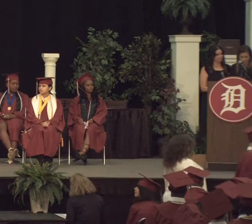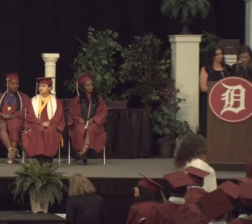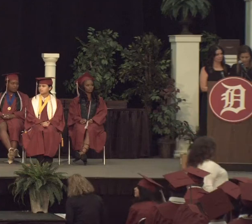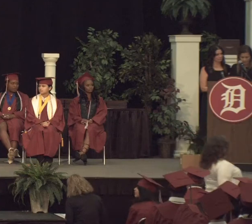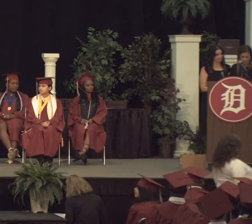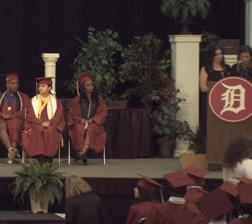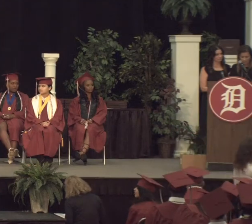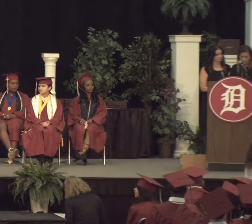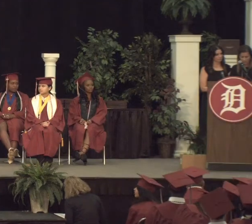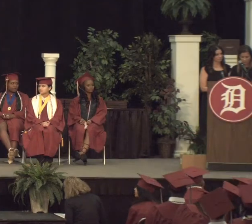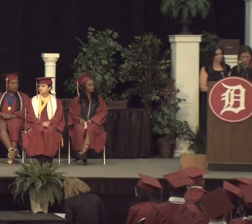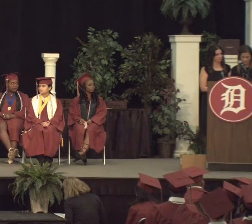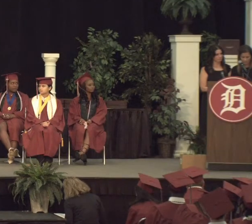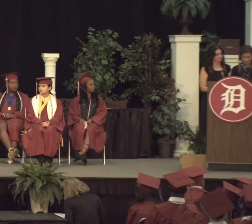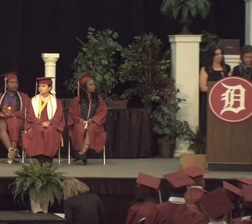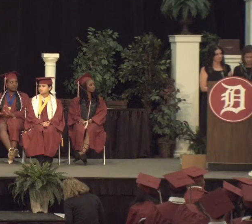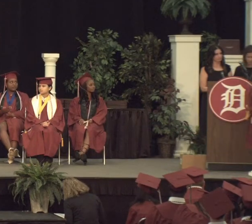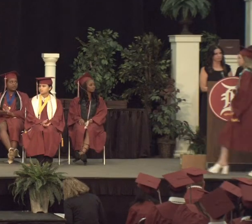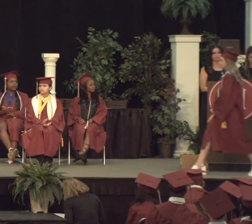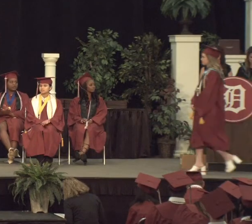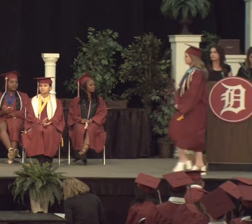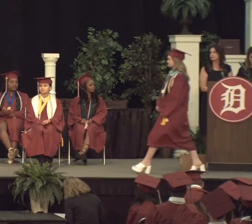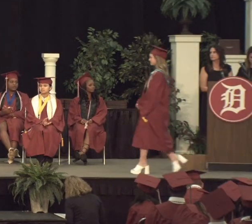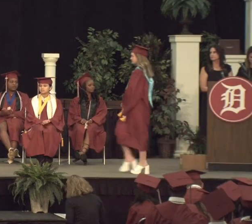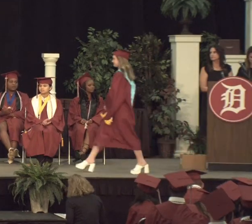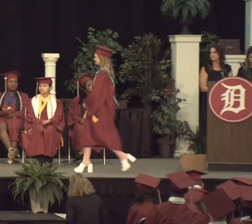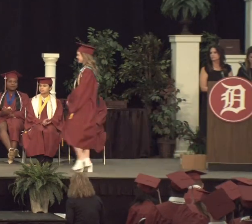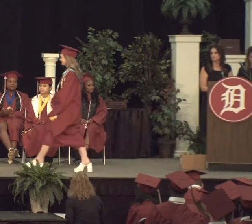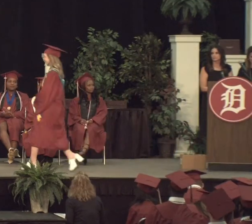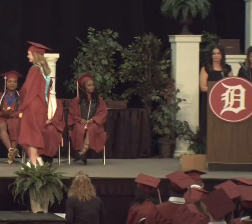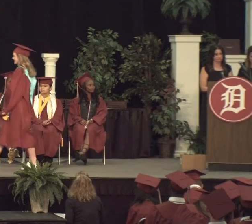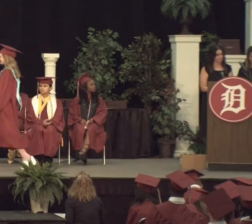Rebecca Scott, summa cum laude.